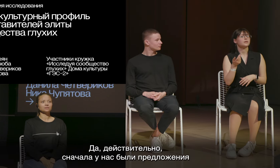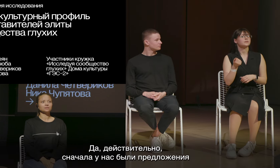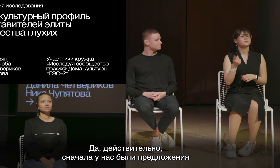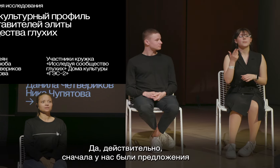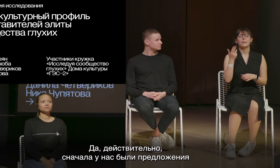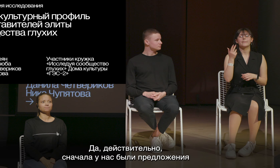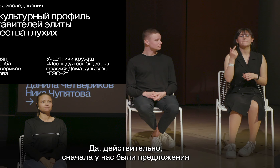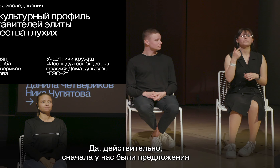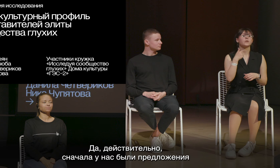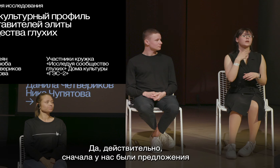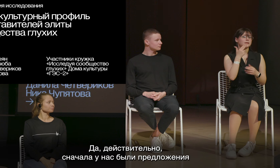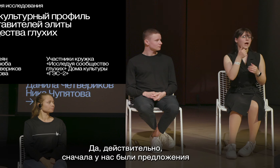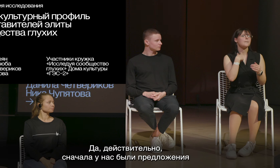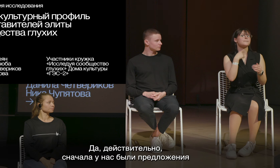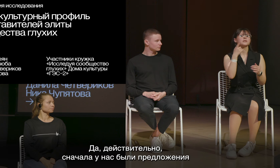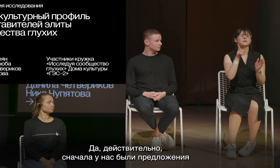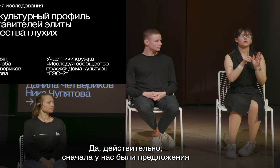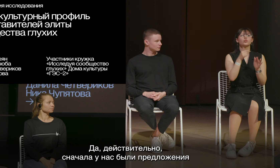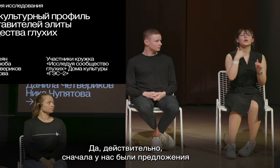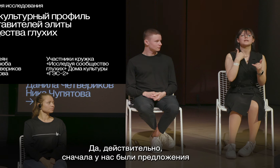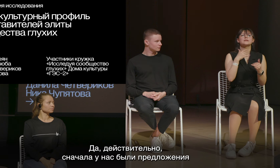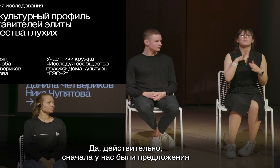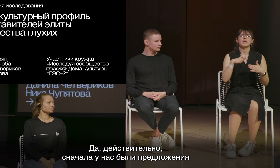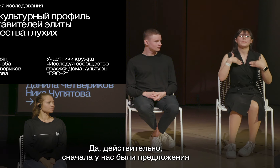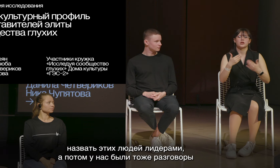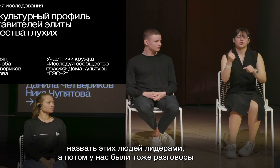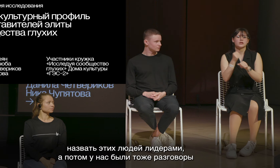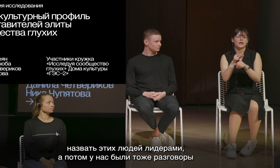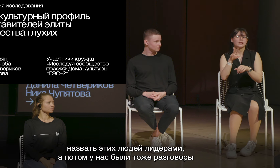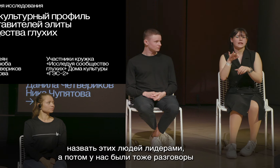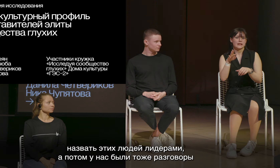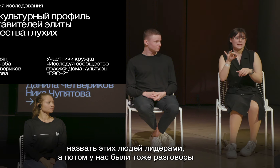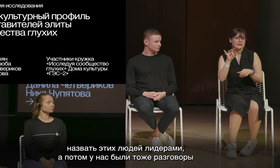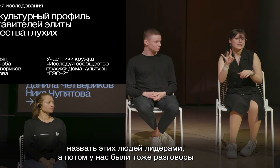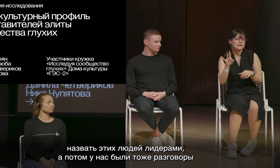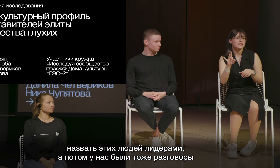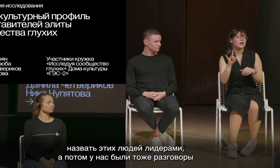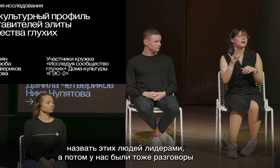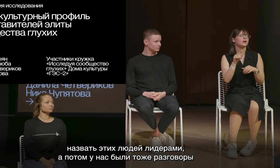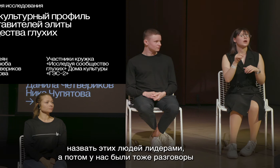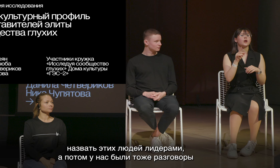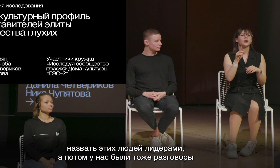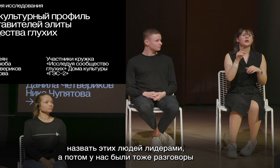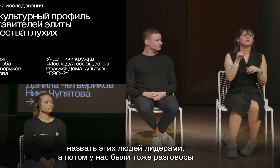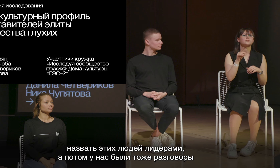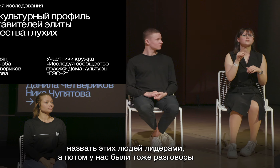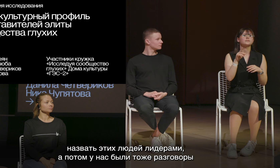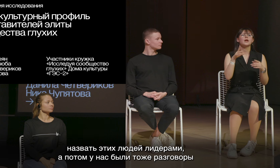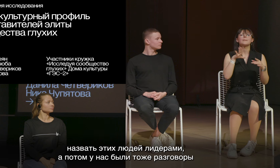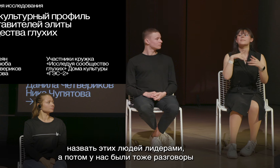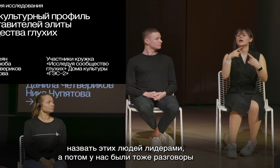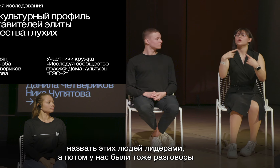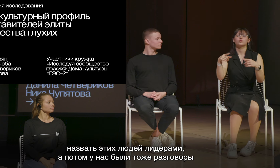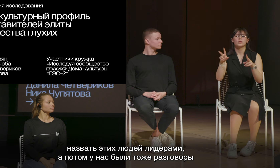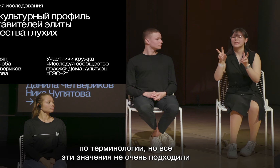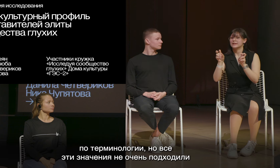Я могу ответить. Да, действительно, сначала у нас были предложения назвать этих людей лидерами, а